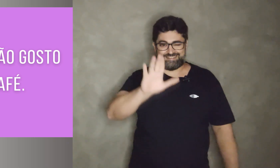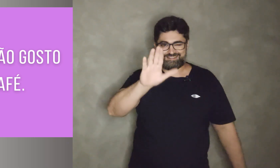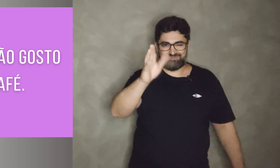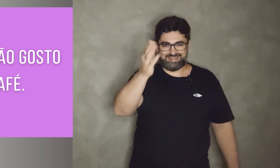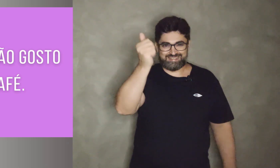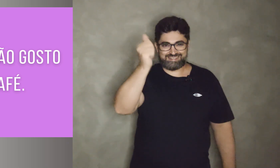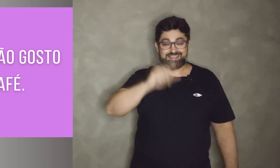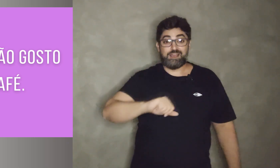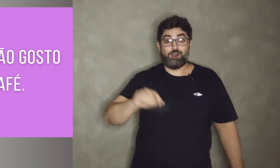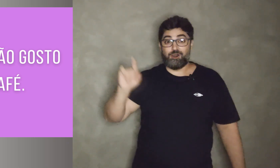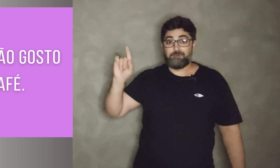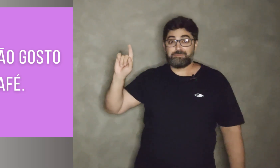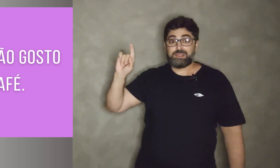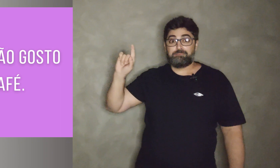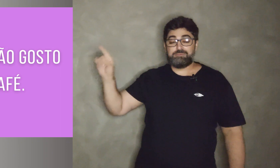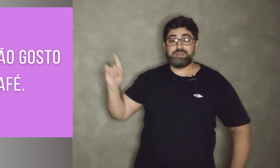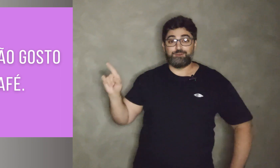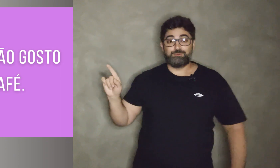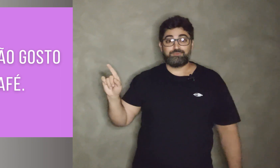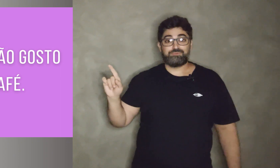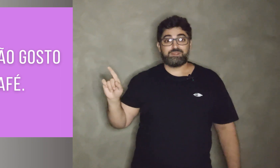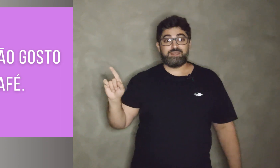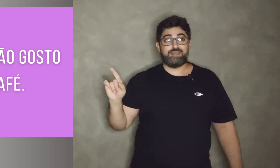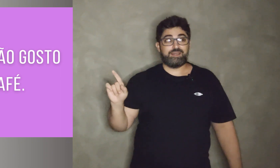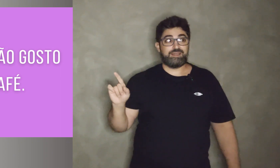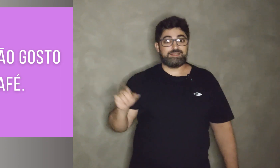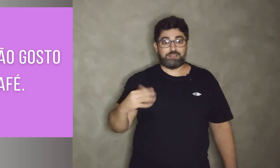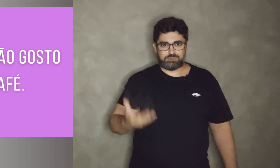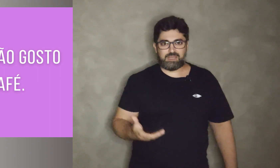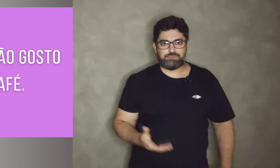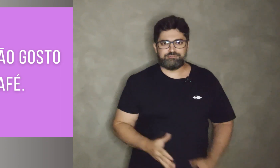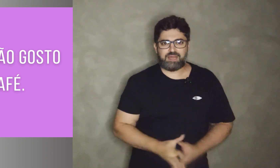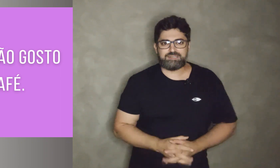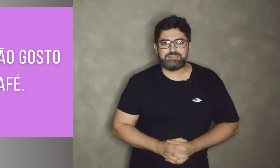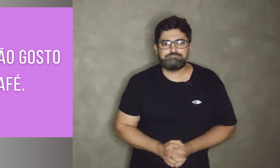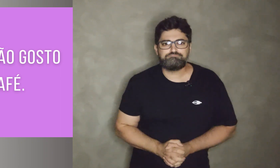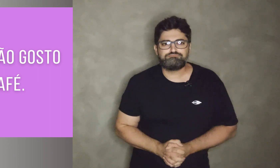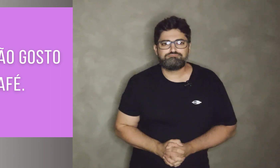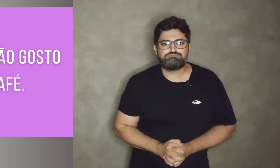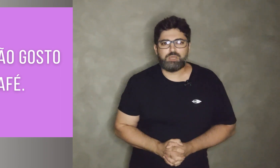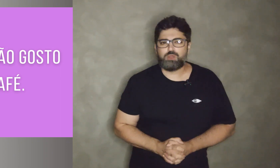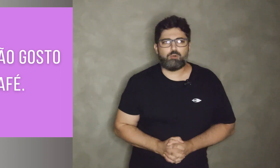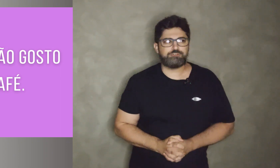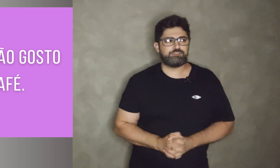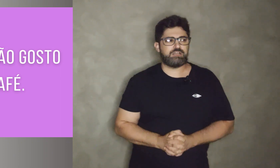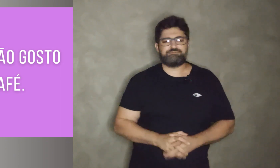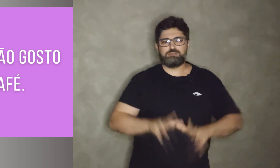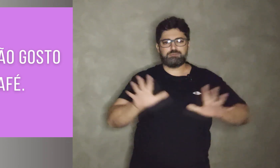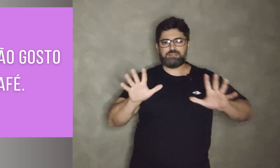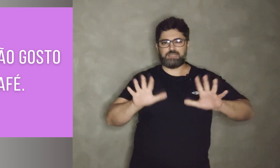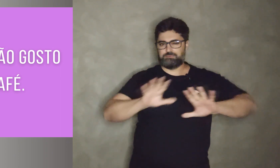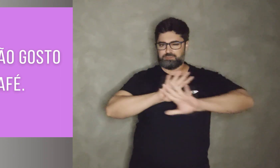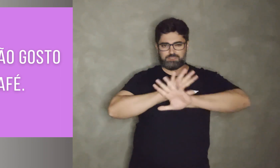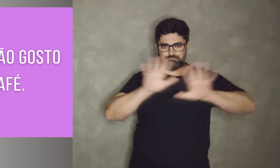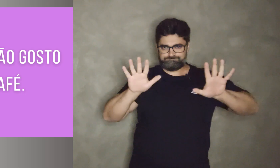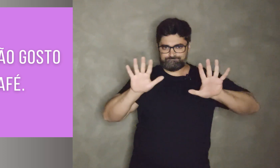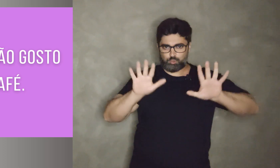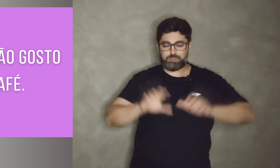frase, beleza? Ó, primeiro, tem o tempo na frase? Eu não gosto de café. Não tem tempo, então,